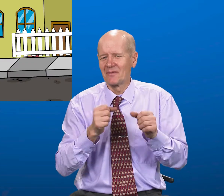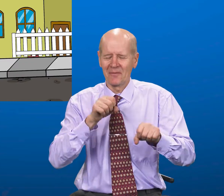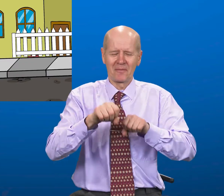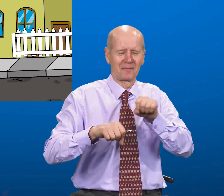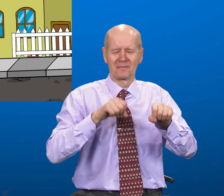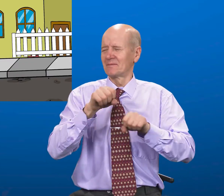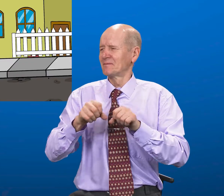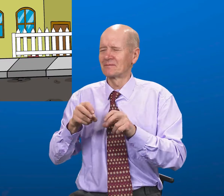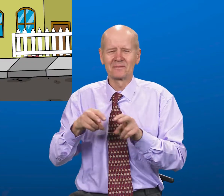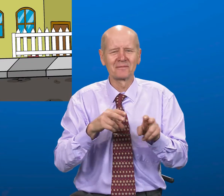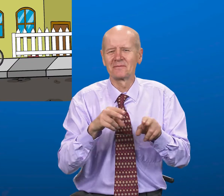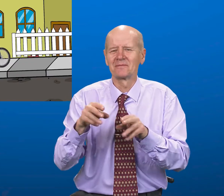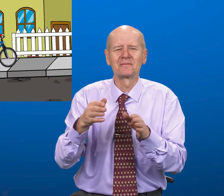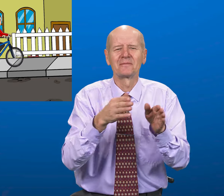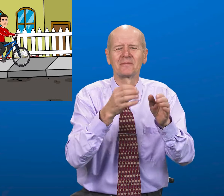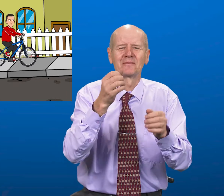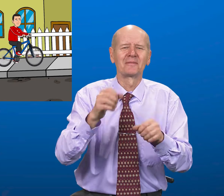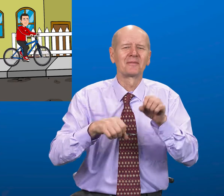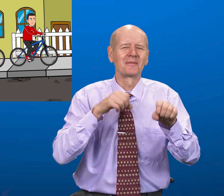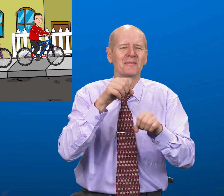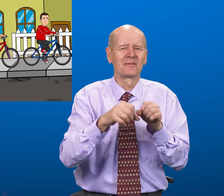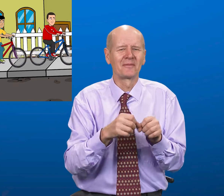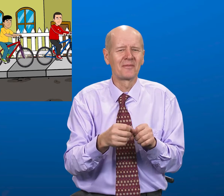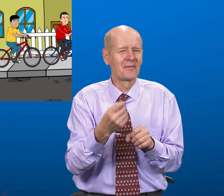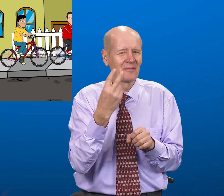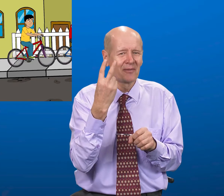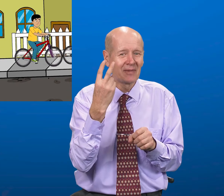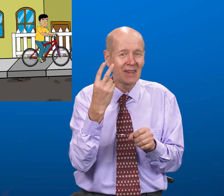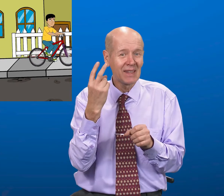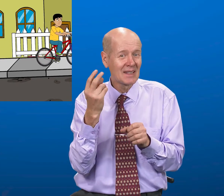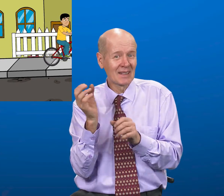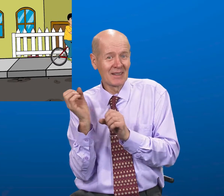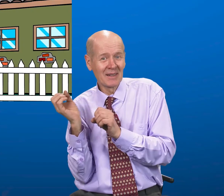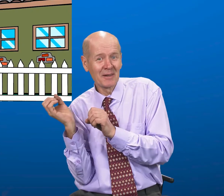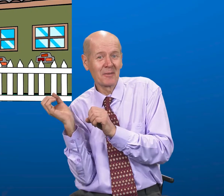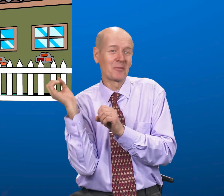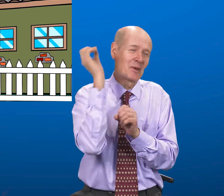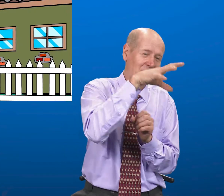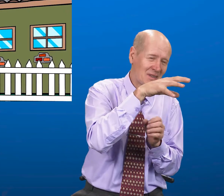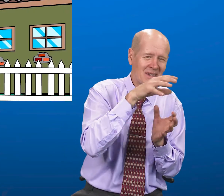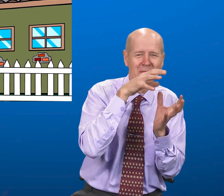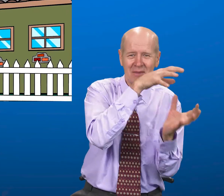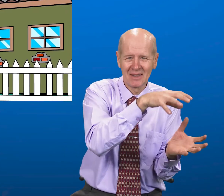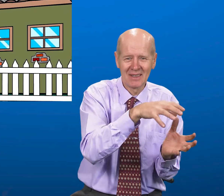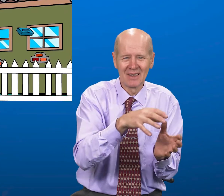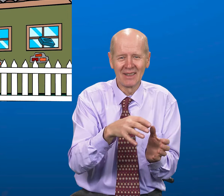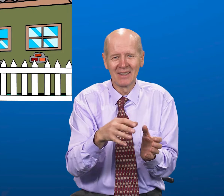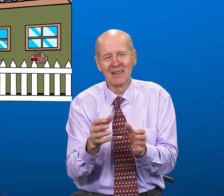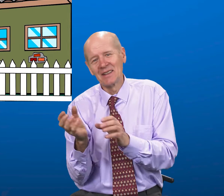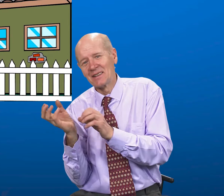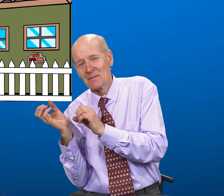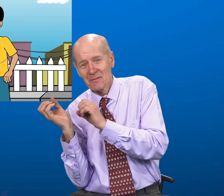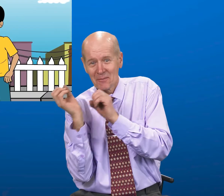брусками мыла. Взяв с собой велосипеды, они поехали в район Камили и случайным образом выбрали два дома. Джаред перебросил